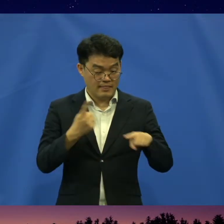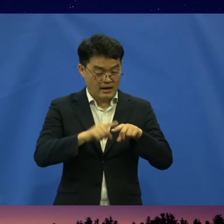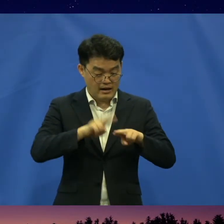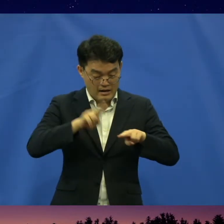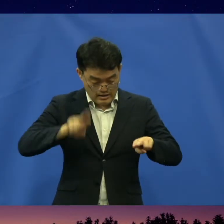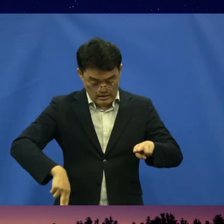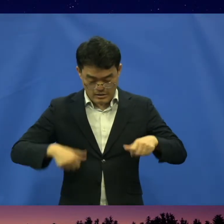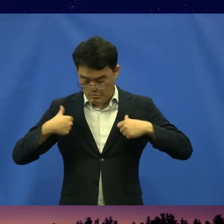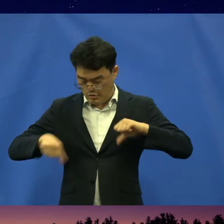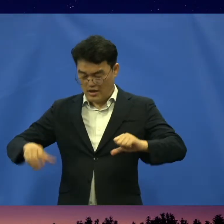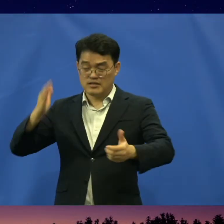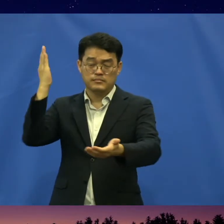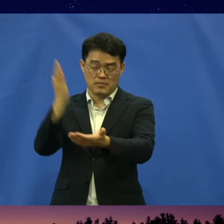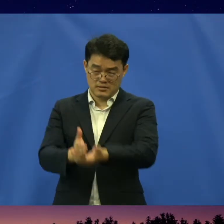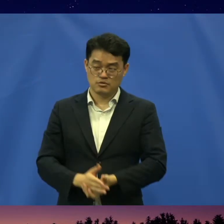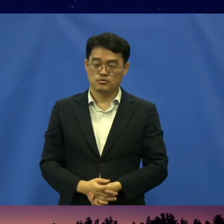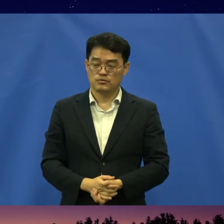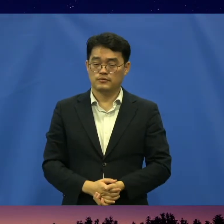포기하지 마십시오.